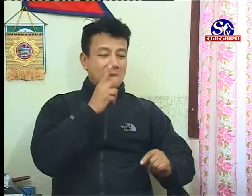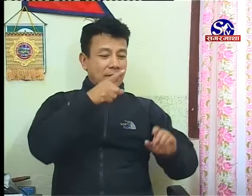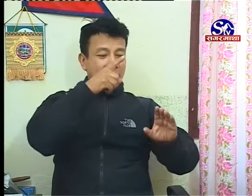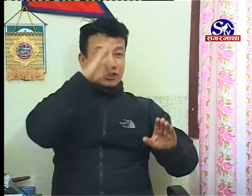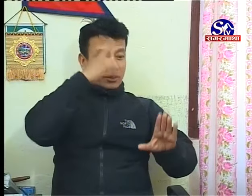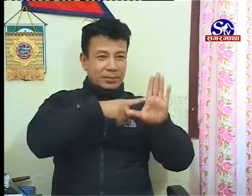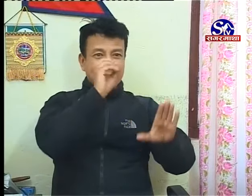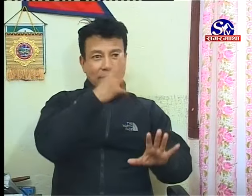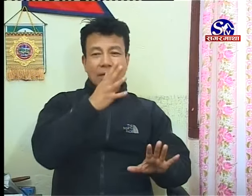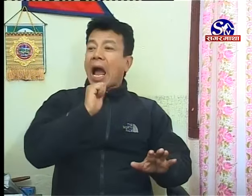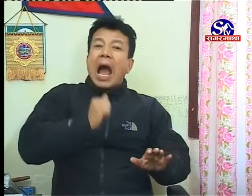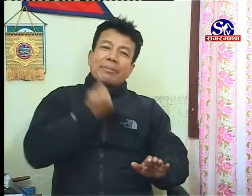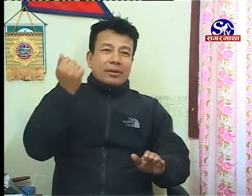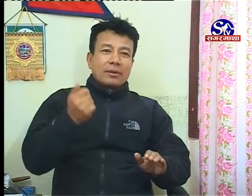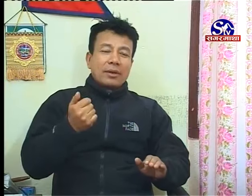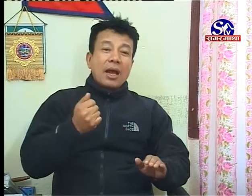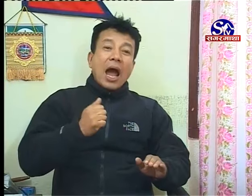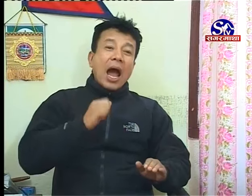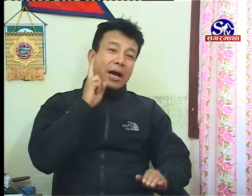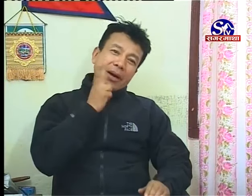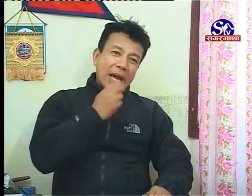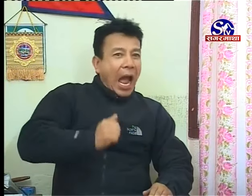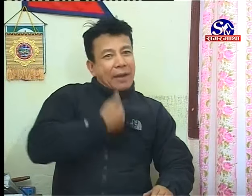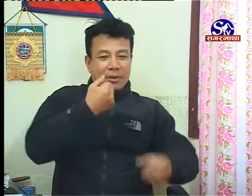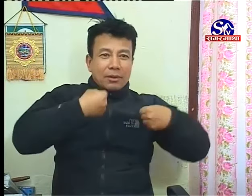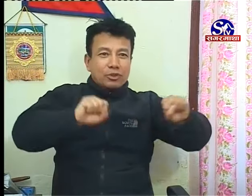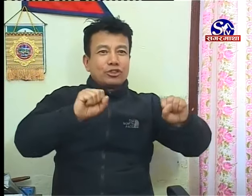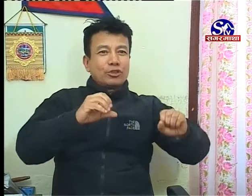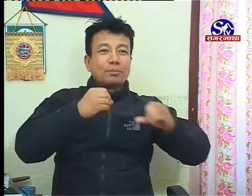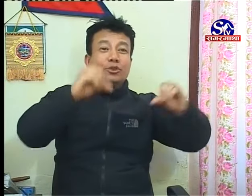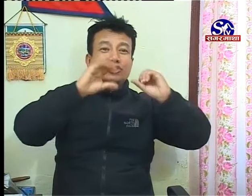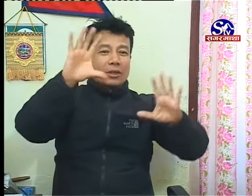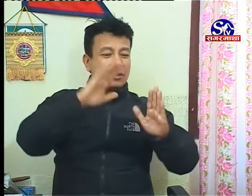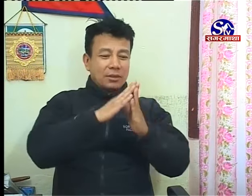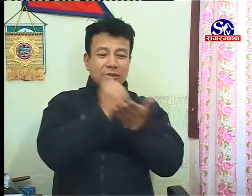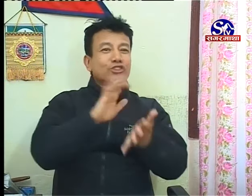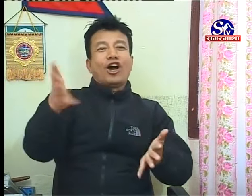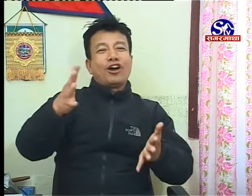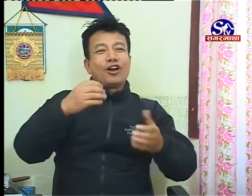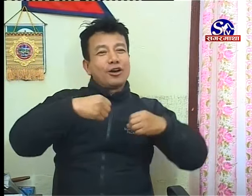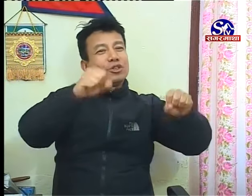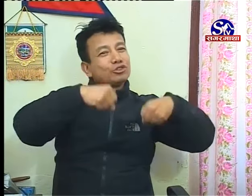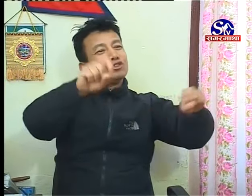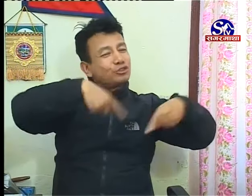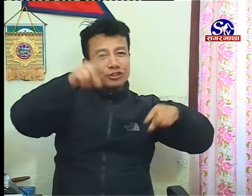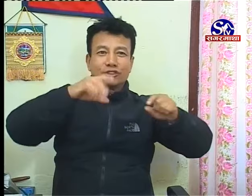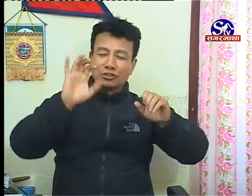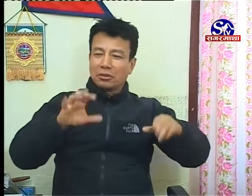मेरो विचारमा चाहिँ सरकारी नेपाल सरकारबाट चाहिँ बहिराहरूको लागि लाइसेन्सको प्रावधान छैन, तर बहिरा व्यक्तिबाट चाहिँ मोटरसाइकल